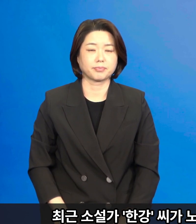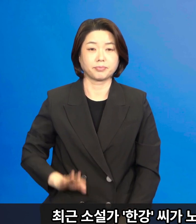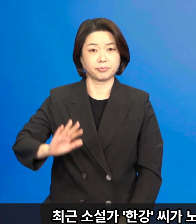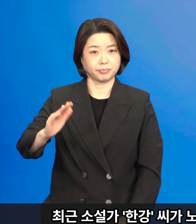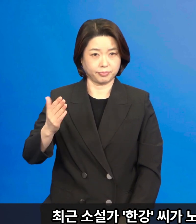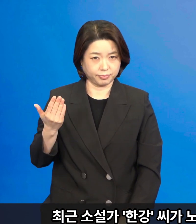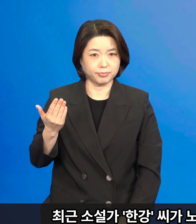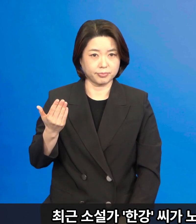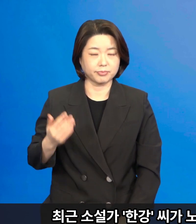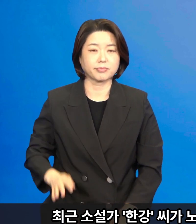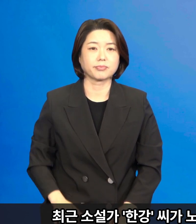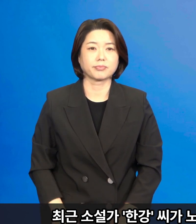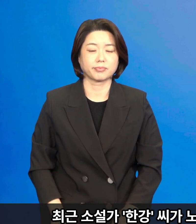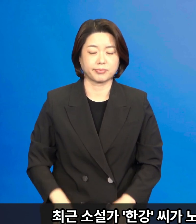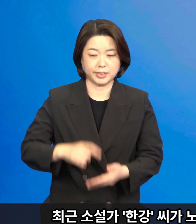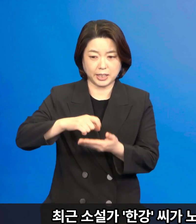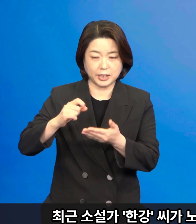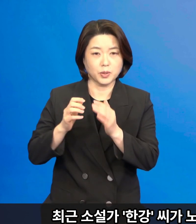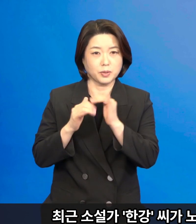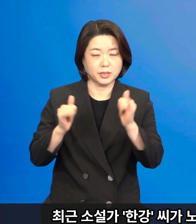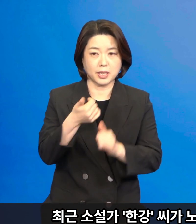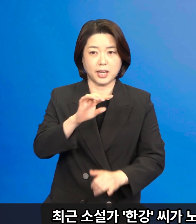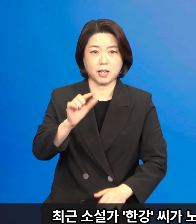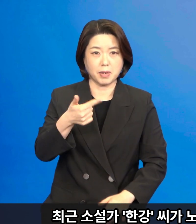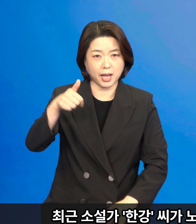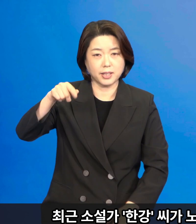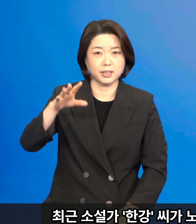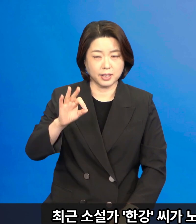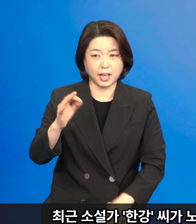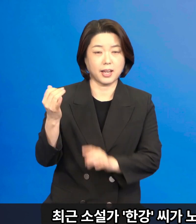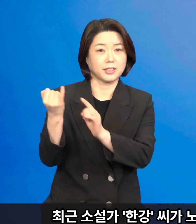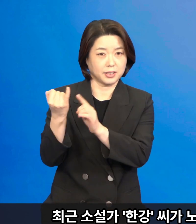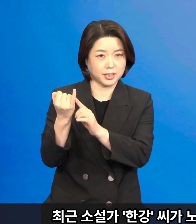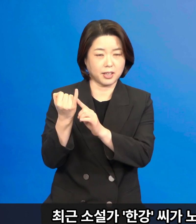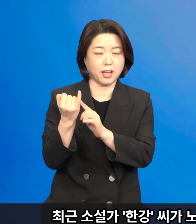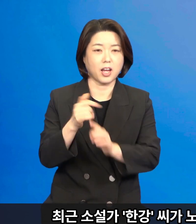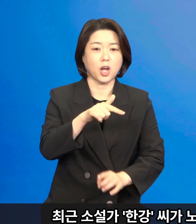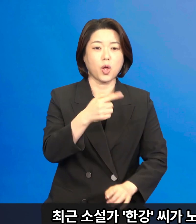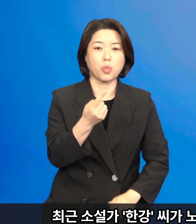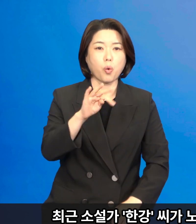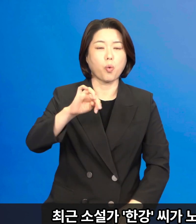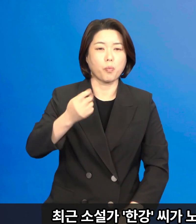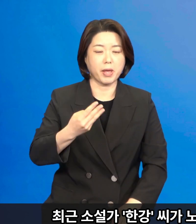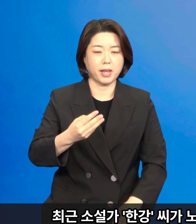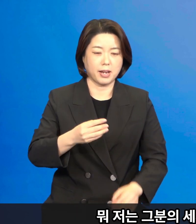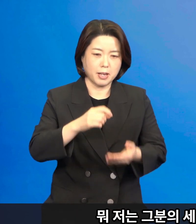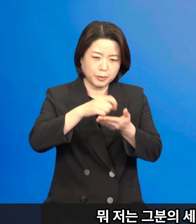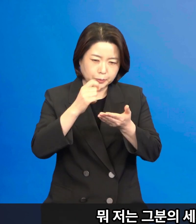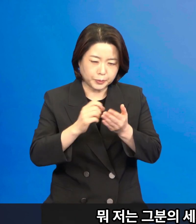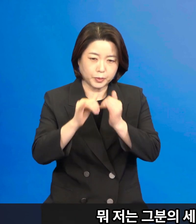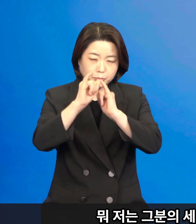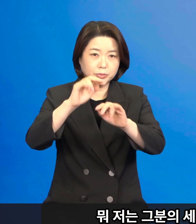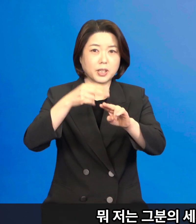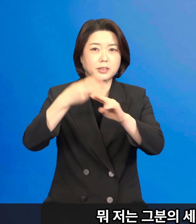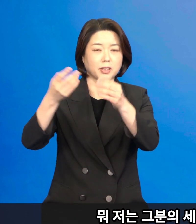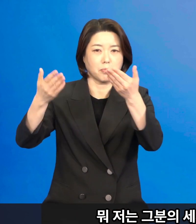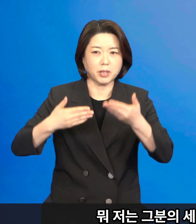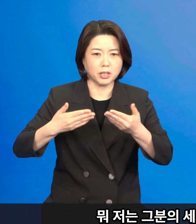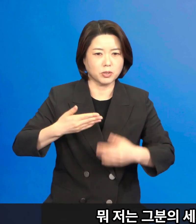최근 소설가 한강 씨가 노벨 문학상을 받아서 화제가 되었지요. 저는